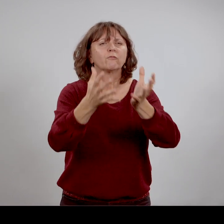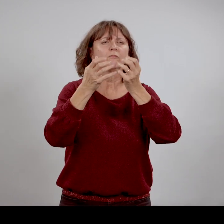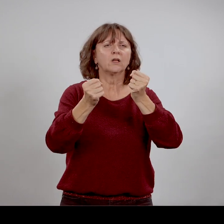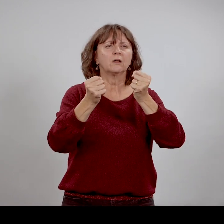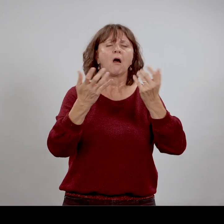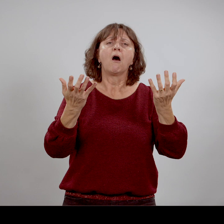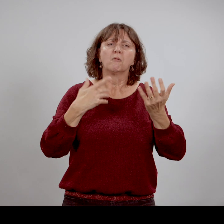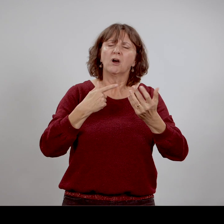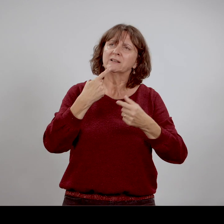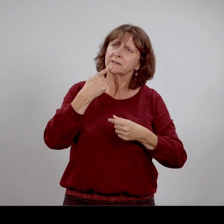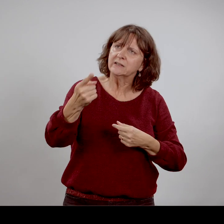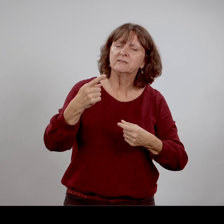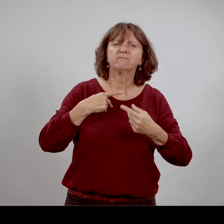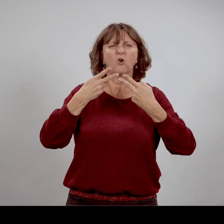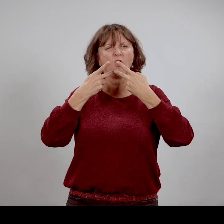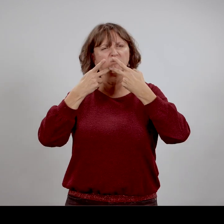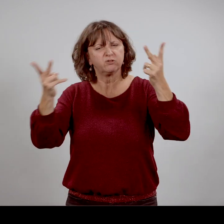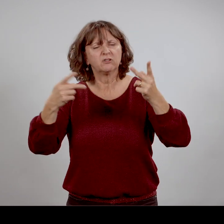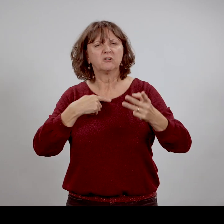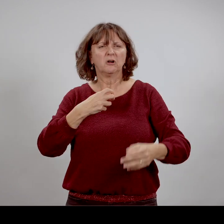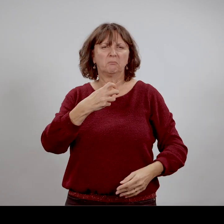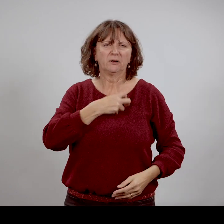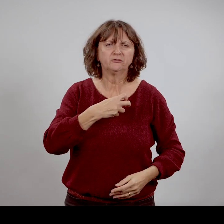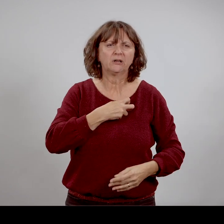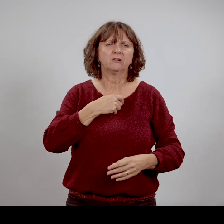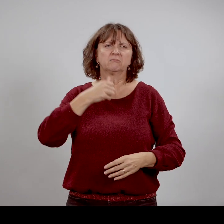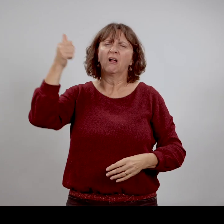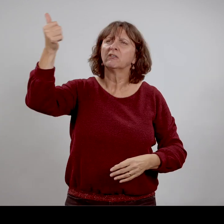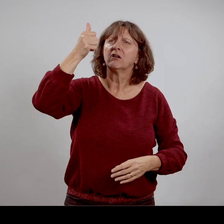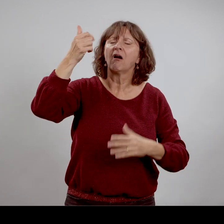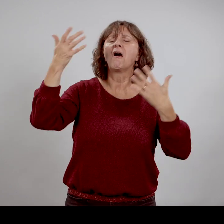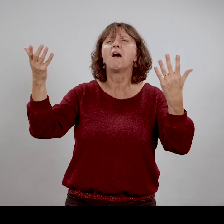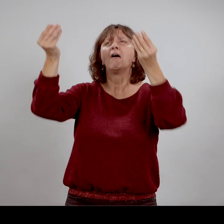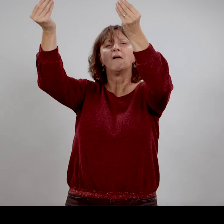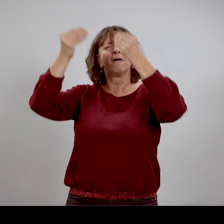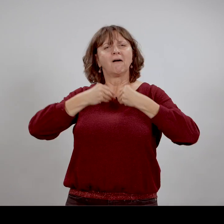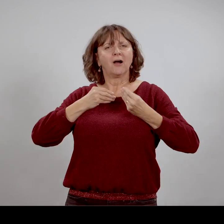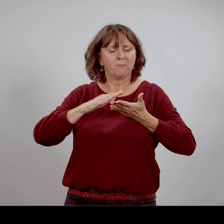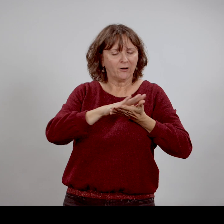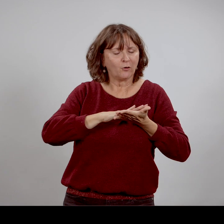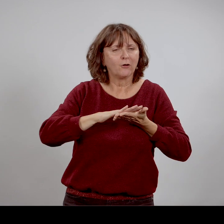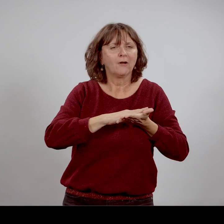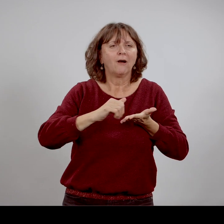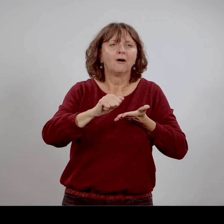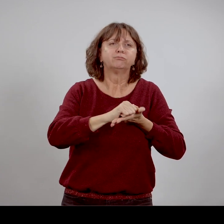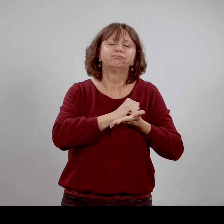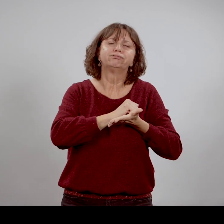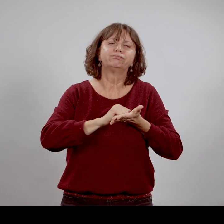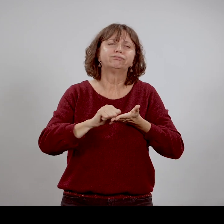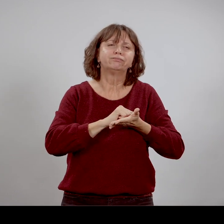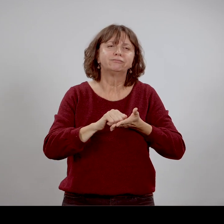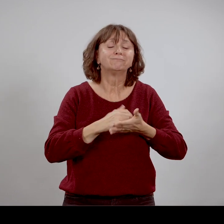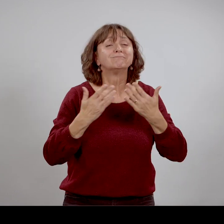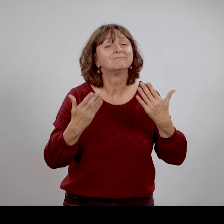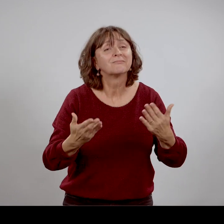à l'Éternel, et toi tu m'as pardonné. Psaume 32, verset 5.